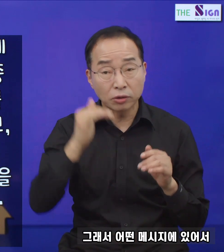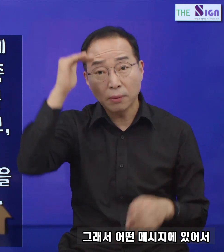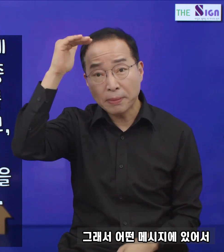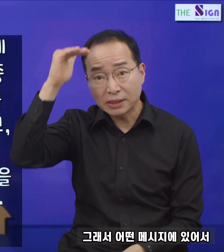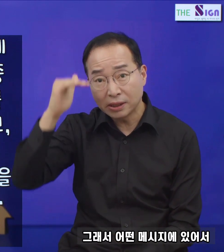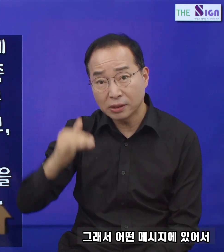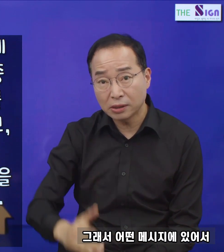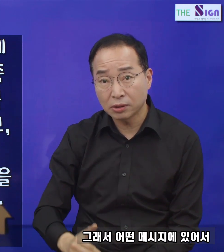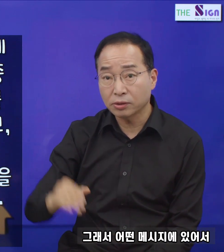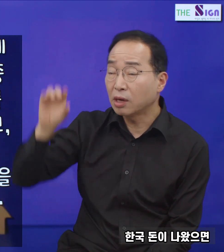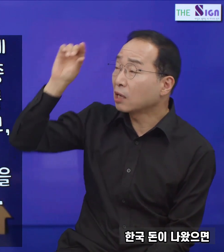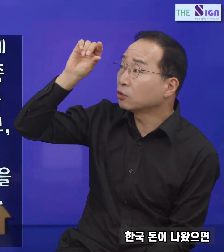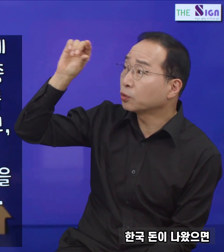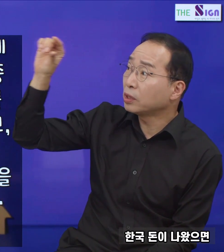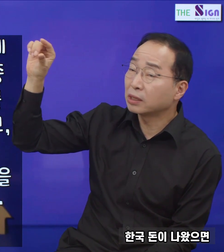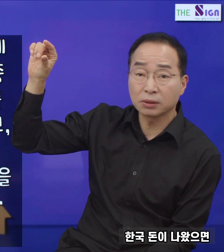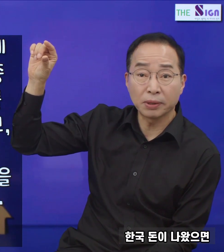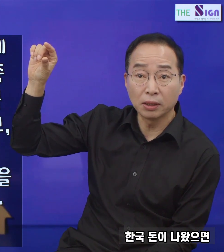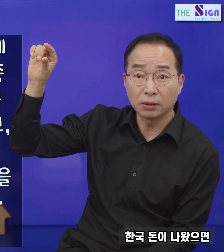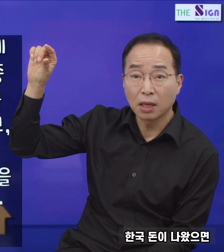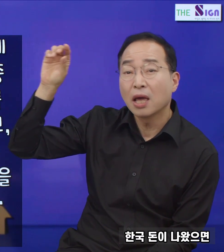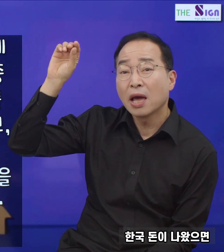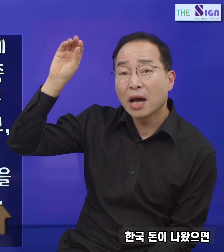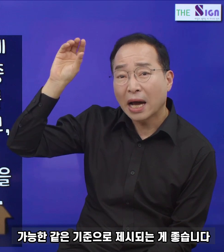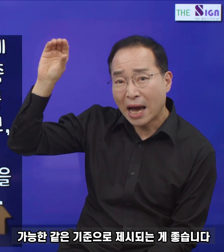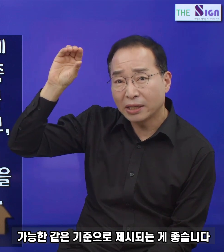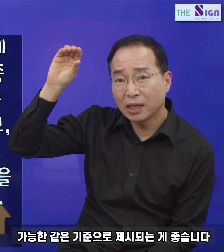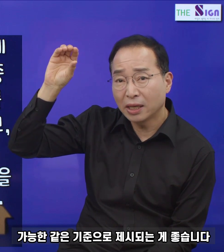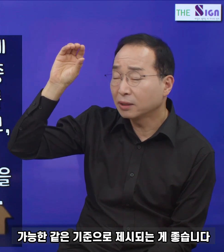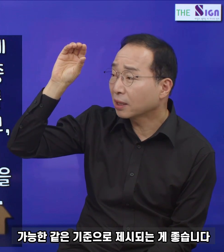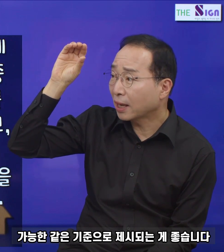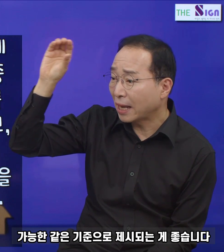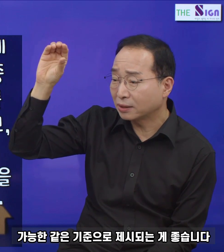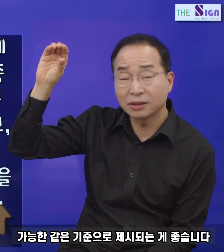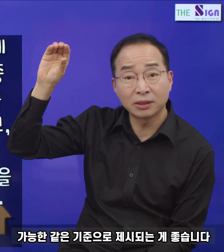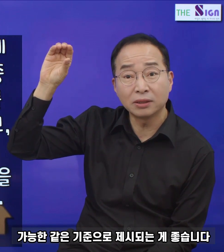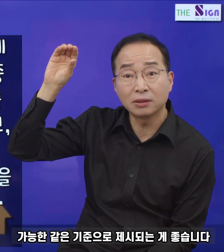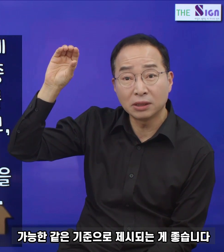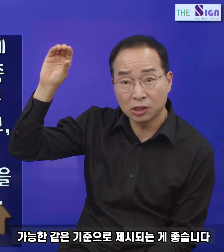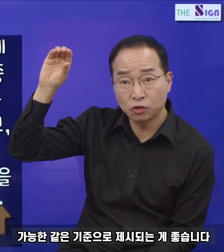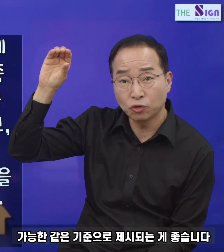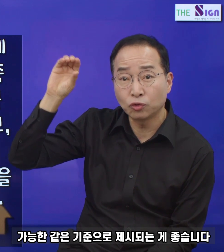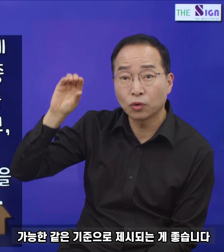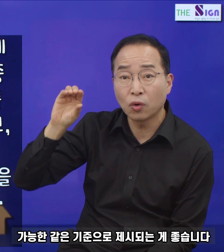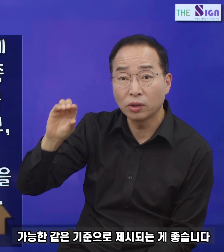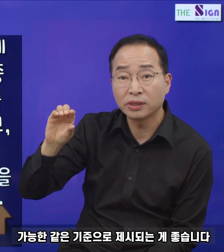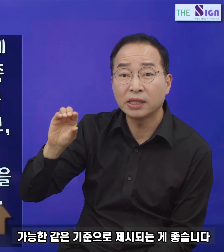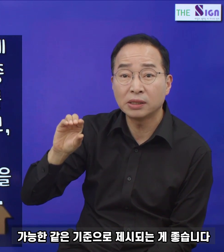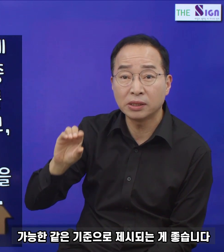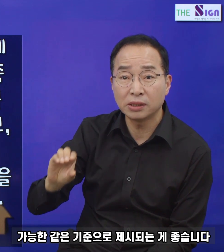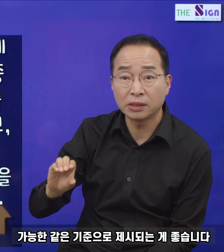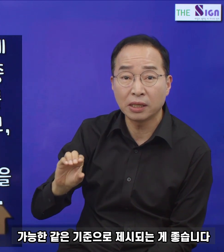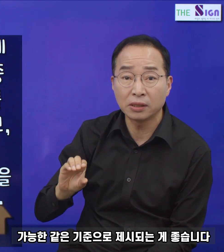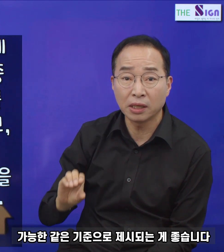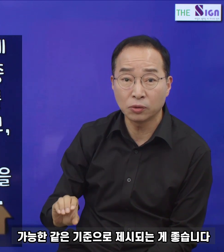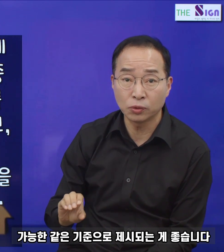어떤 메시지에 있어서 한국 돈이 나왔으면은 가능한 같은 기준으로 제시되는 게